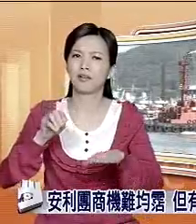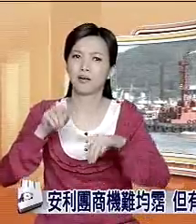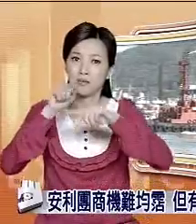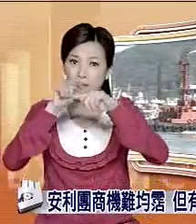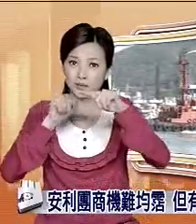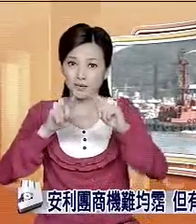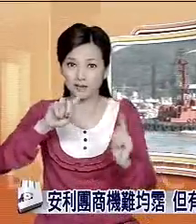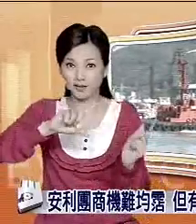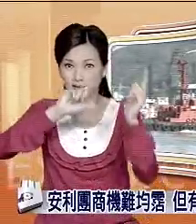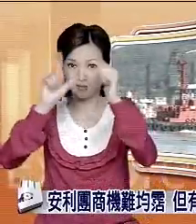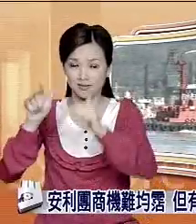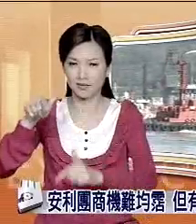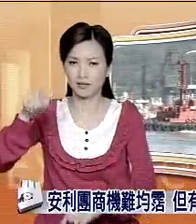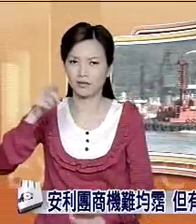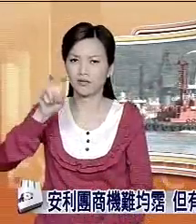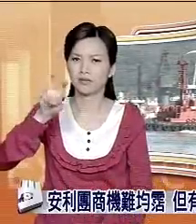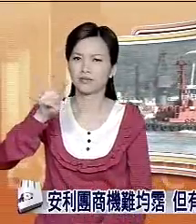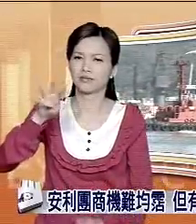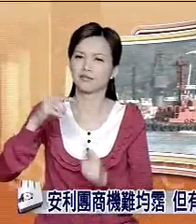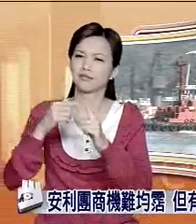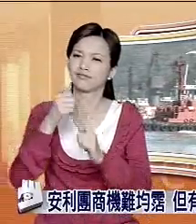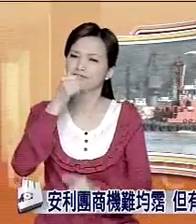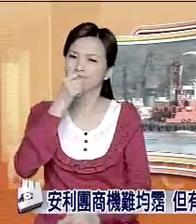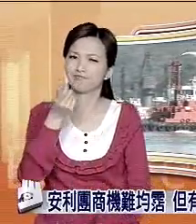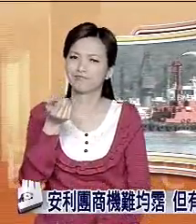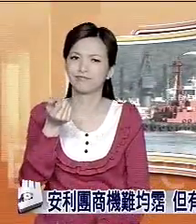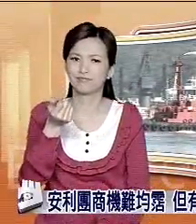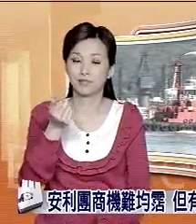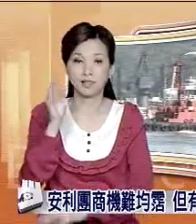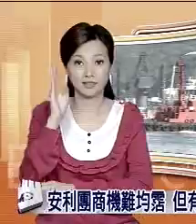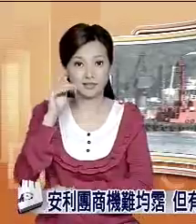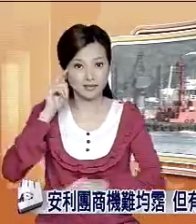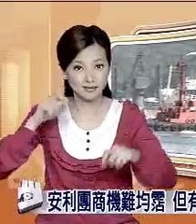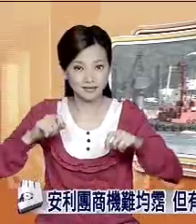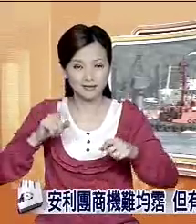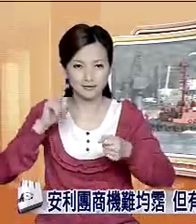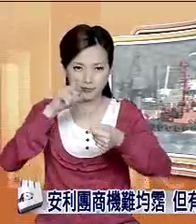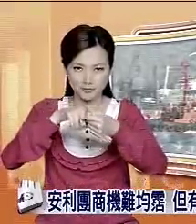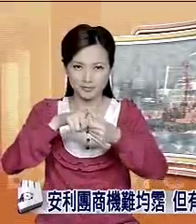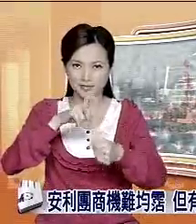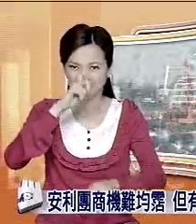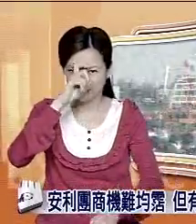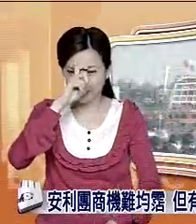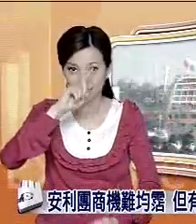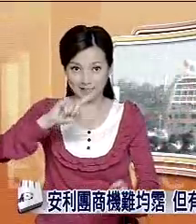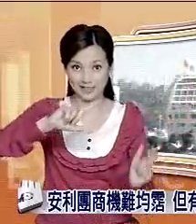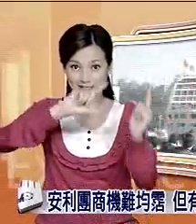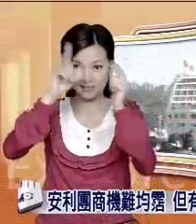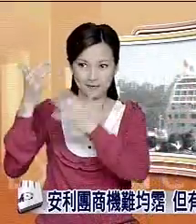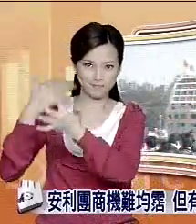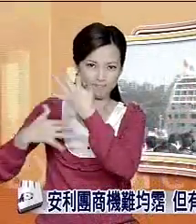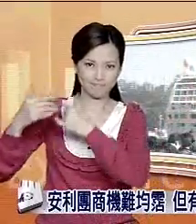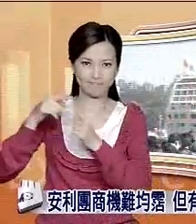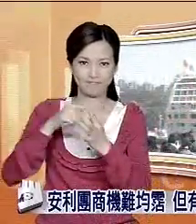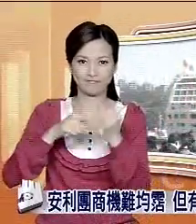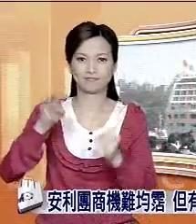达到一天3000人的目标，就看像这回游轮旅客的盛况能不能够再继续下